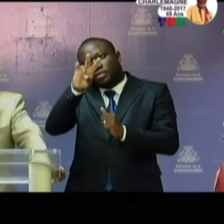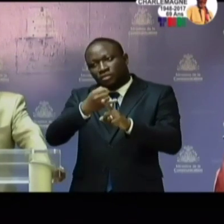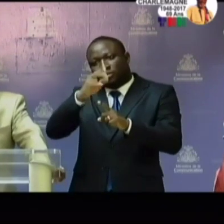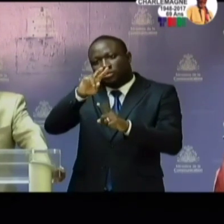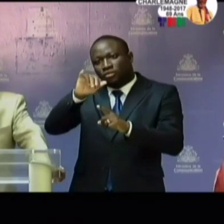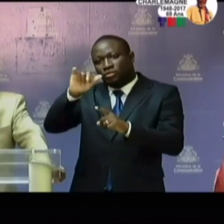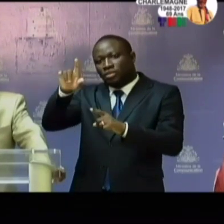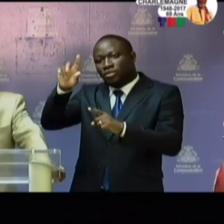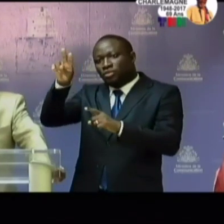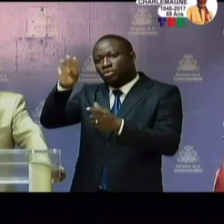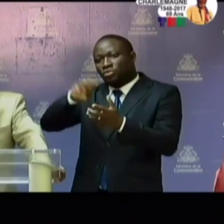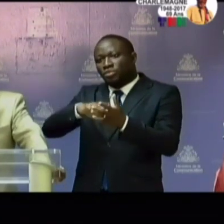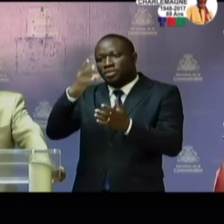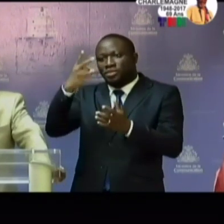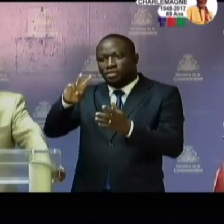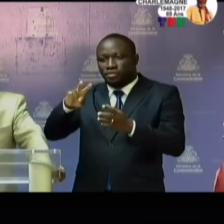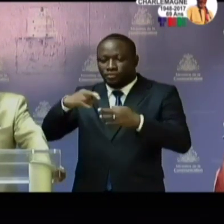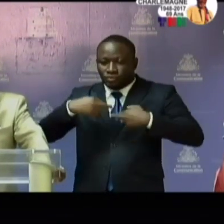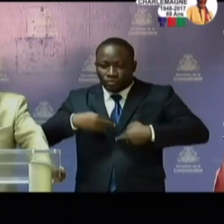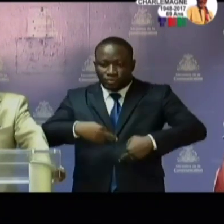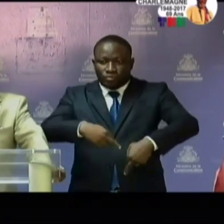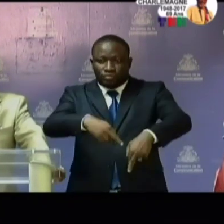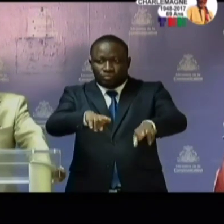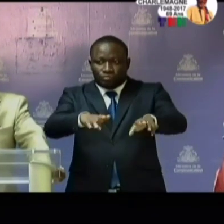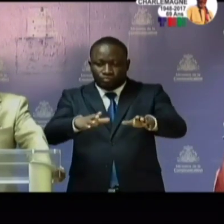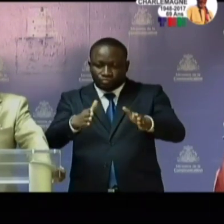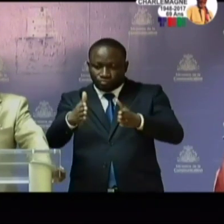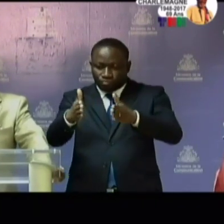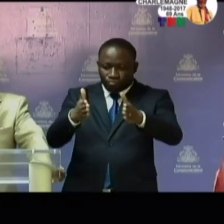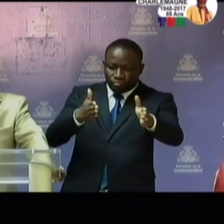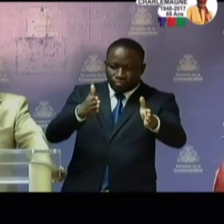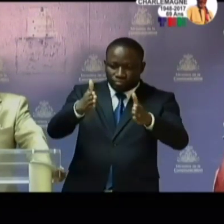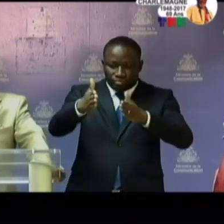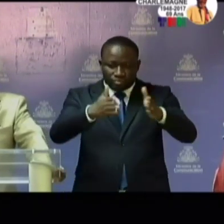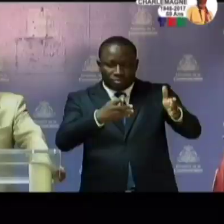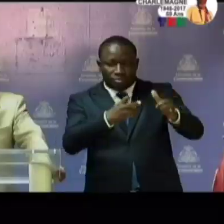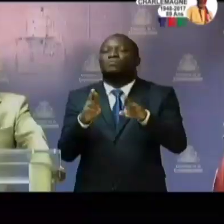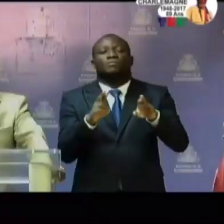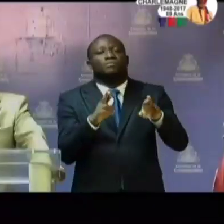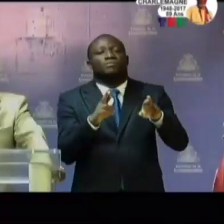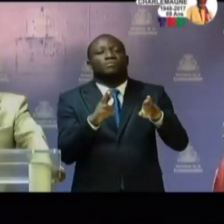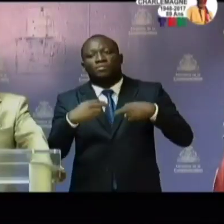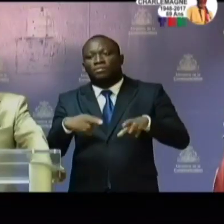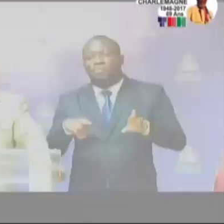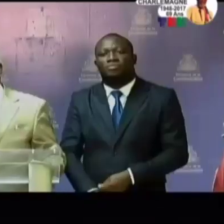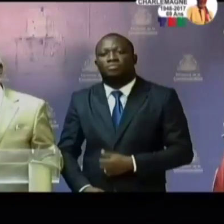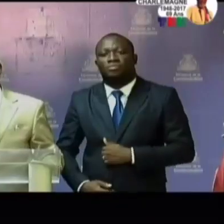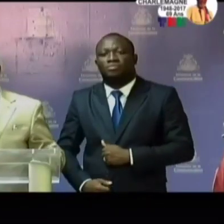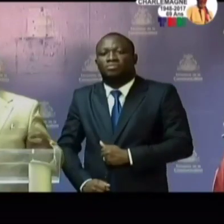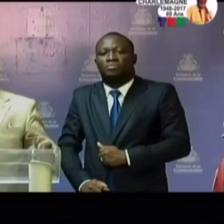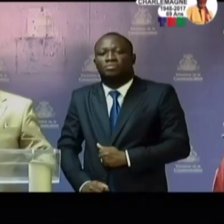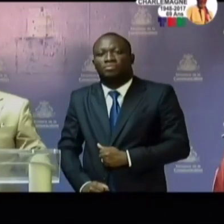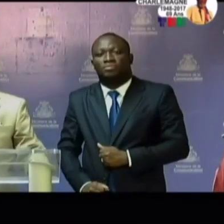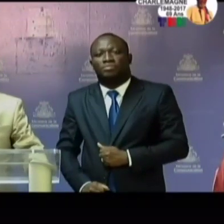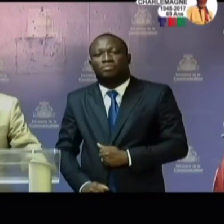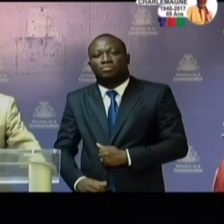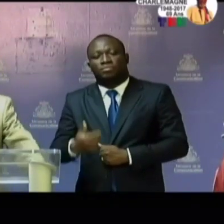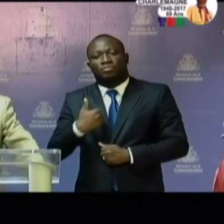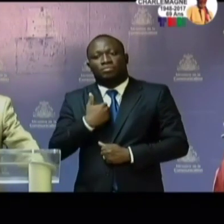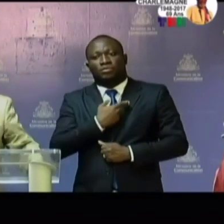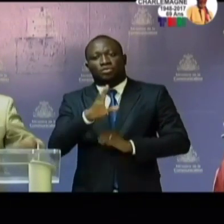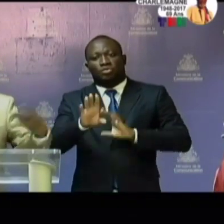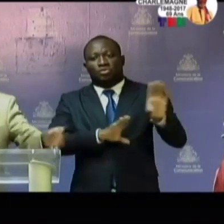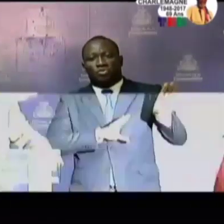Nous commençons dans rue que les roues d'ouverture qui sont censées perpendiculaires avec sa rue des deuxième grand rue, les rue Stigno Vincent. En termes de revêtement, nous faisons